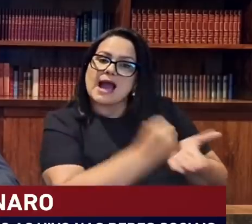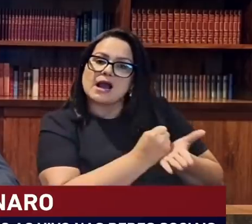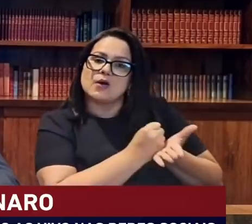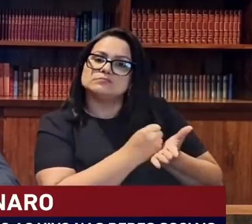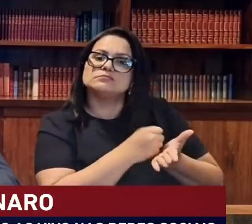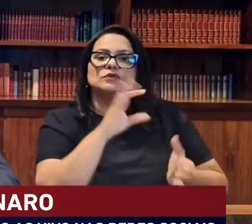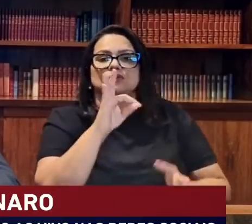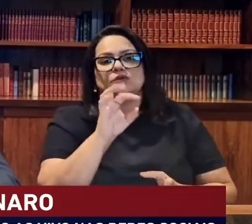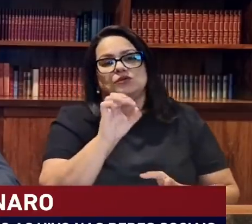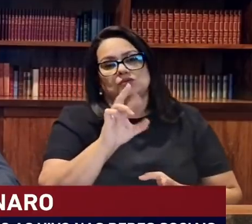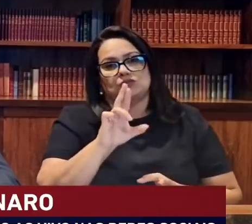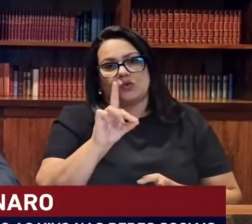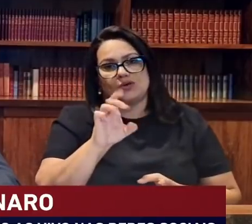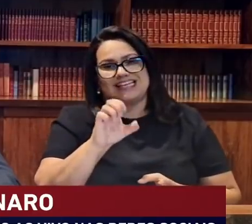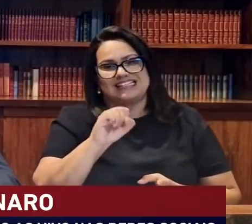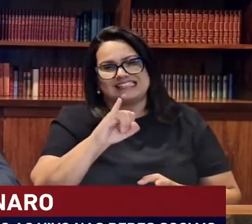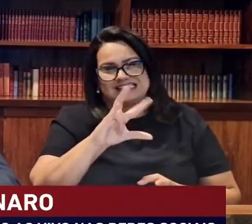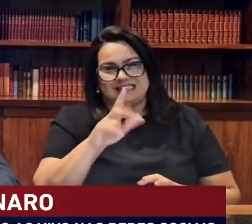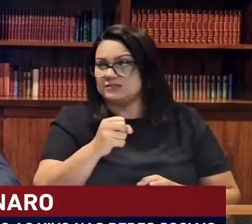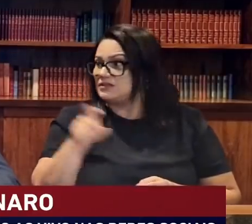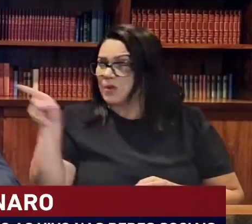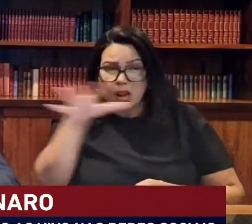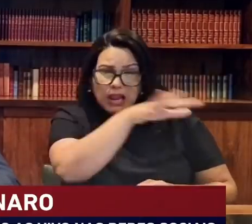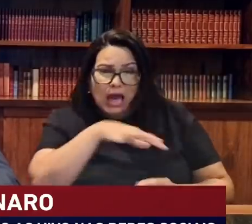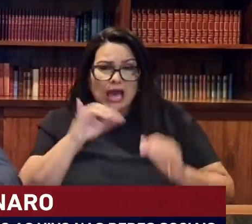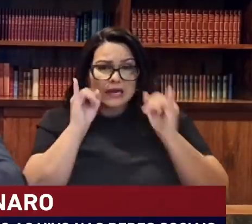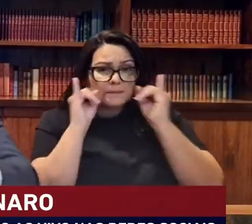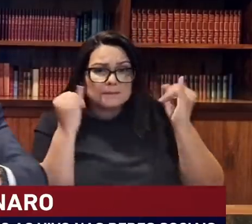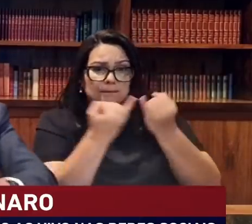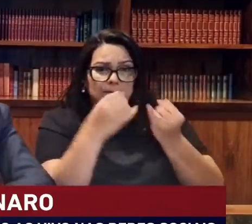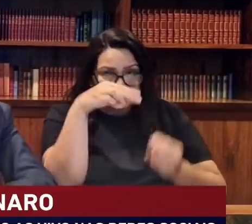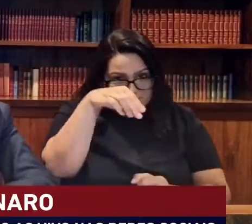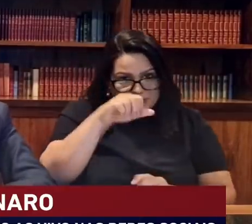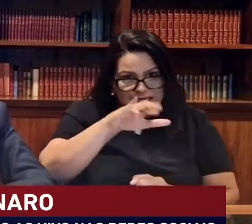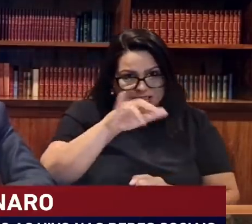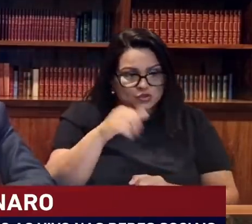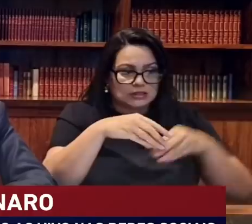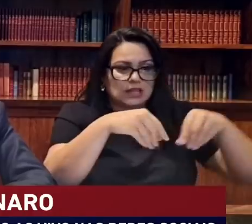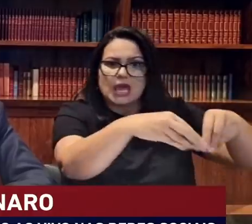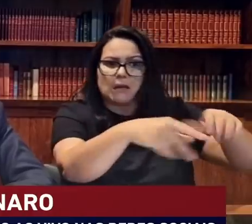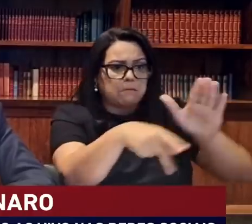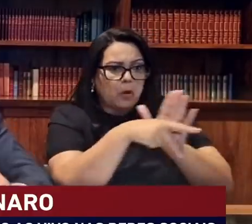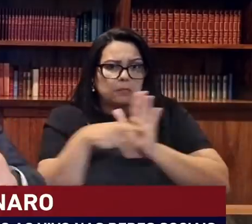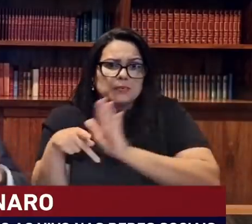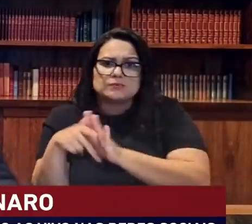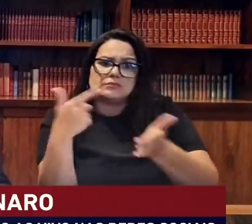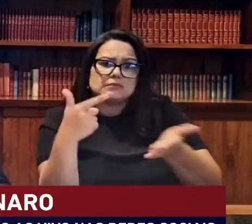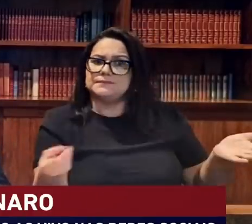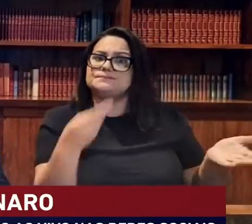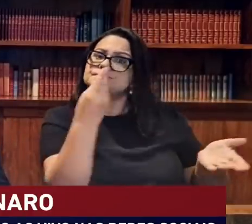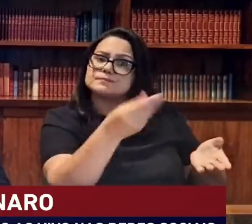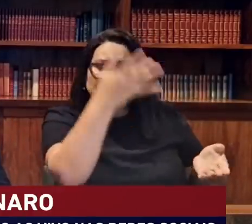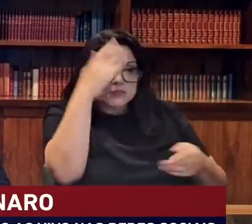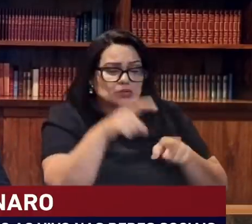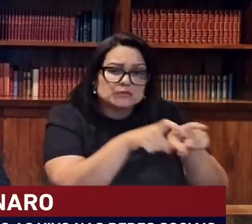Então, agora. as terras lá, presidente, elas não são regularizadas. Agora, como é que o pequeno agricultor pode ter um financiamento se